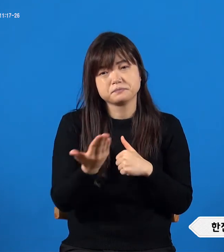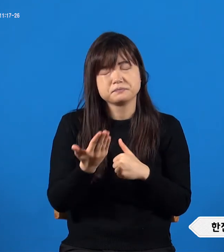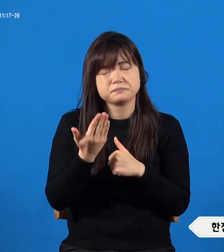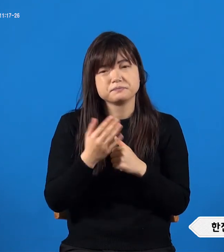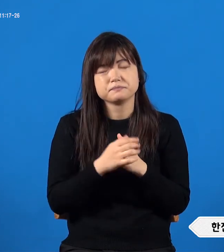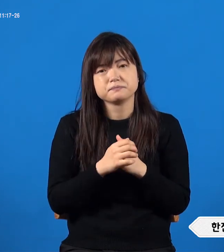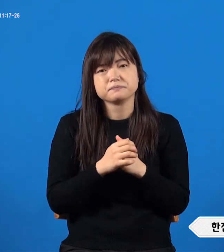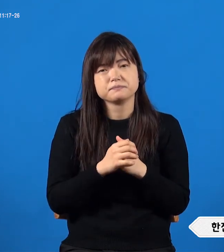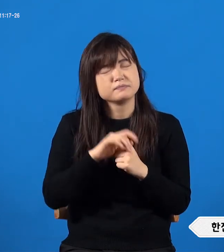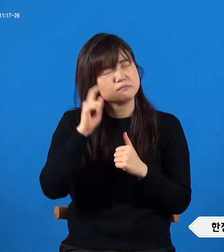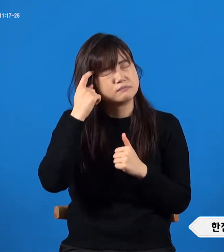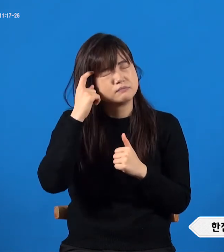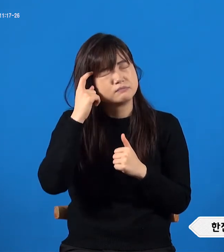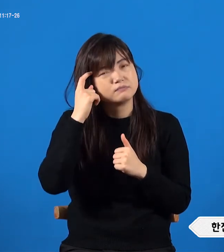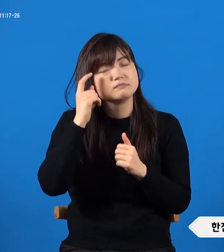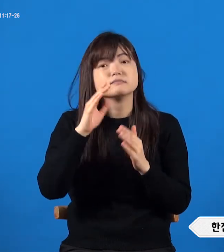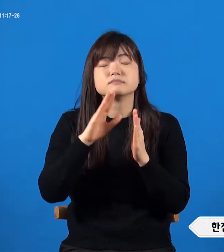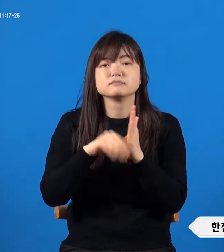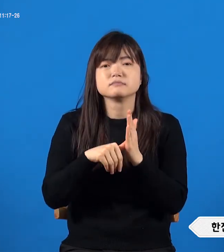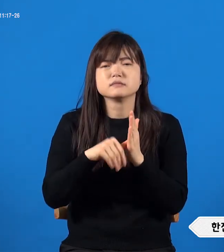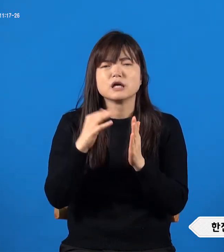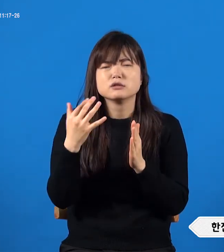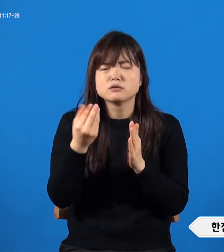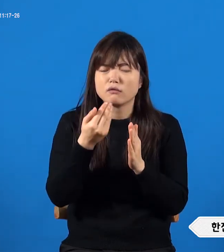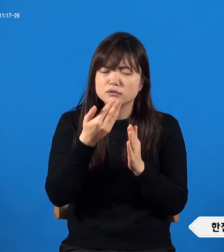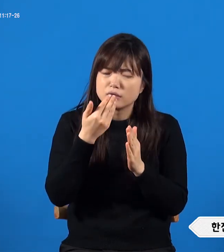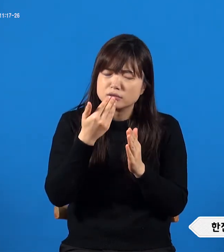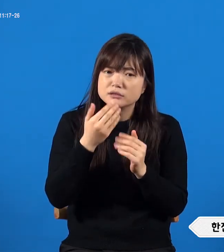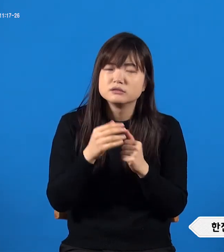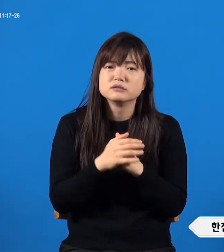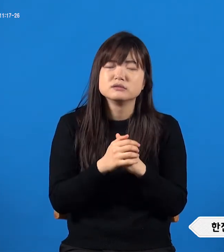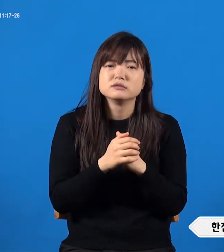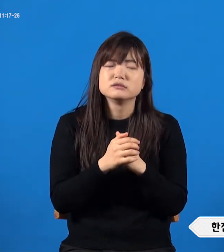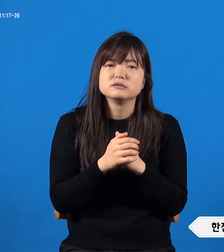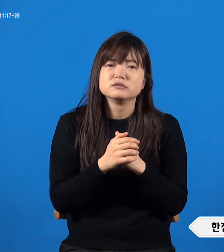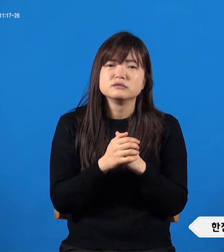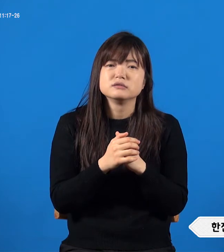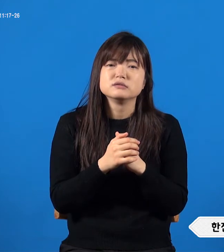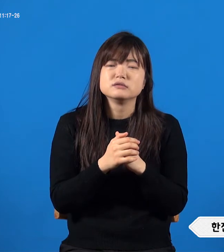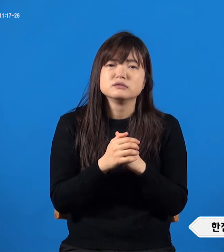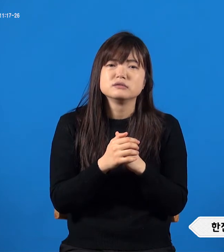여러분 생각할 때에 성찬식은 좀